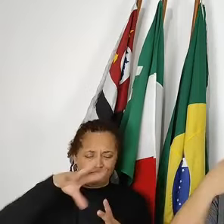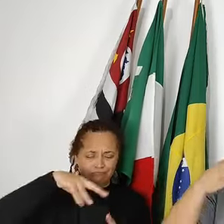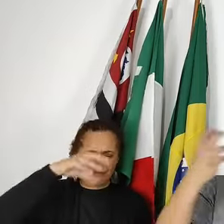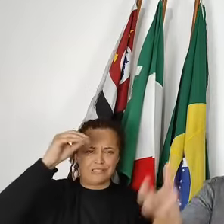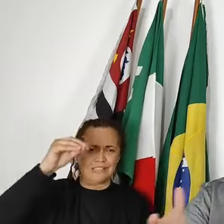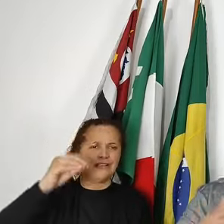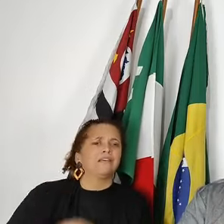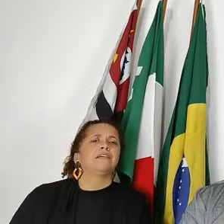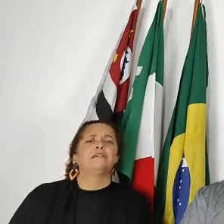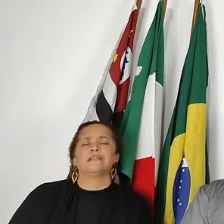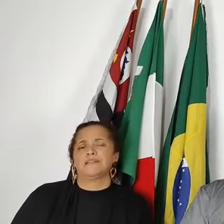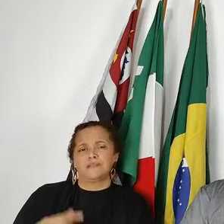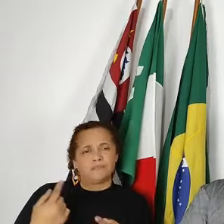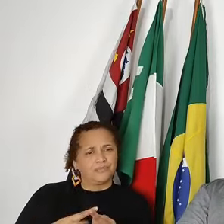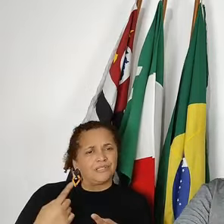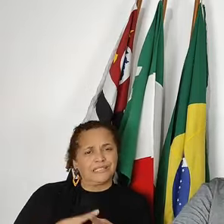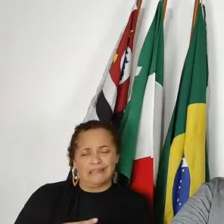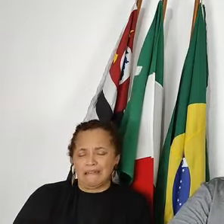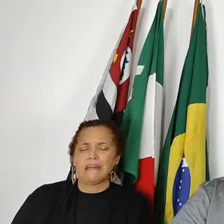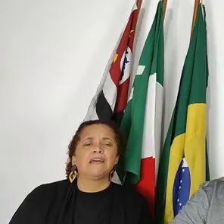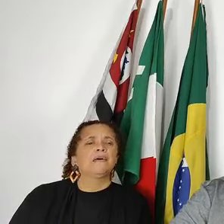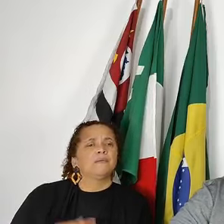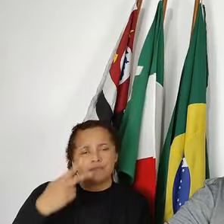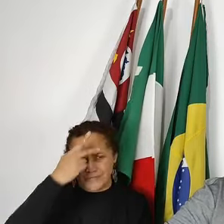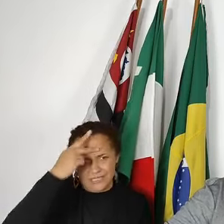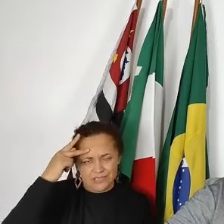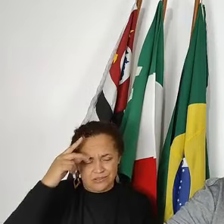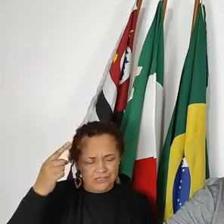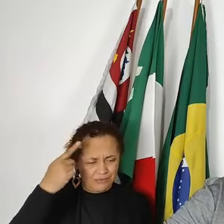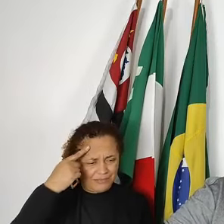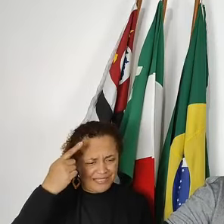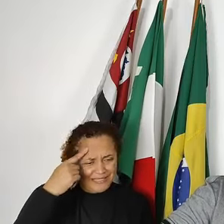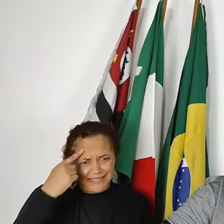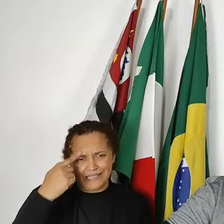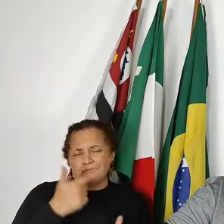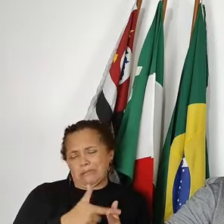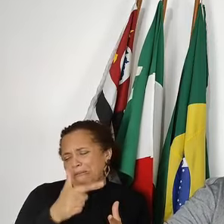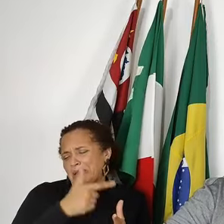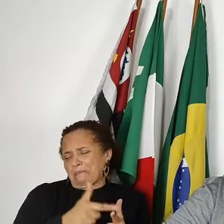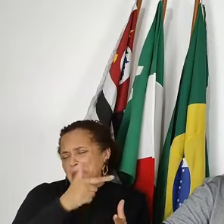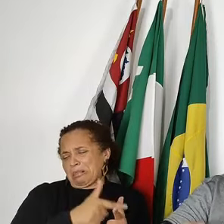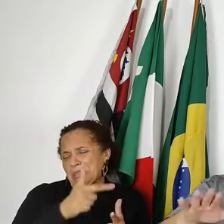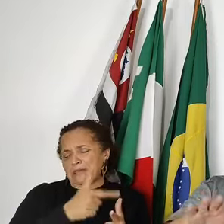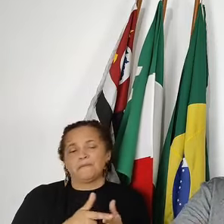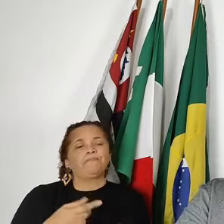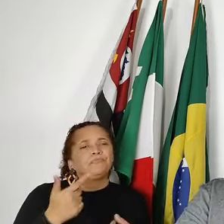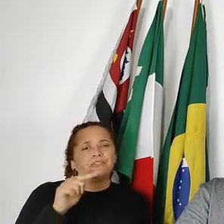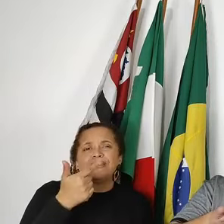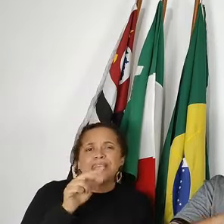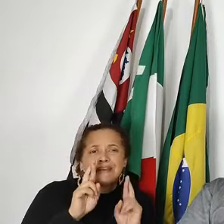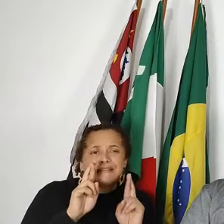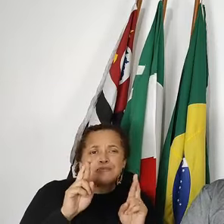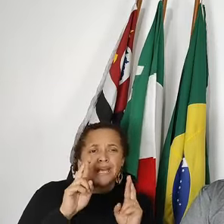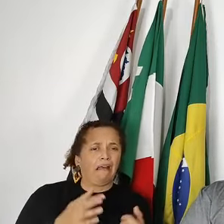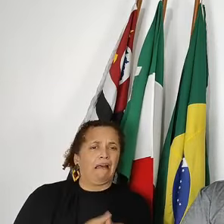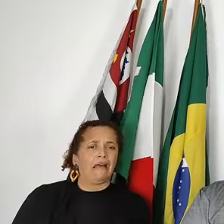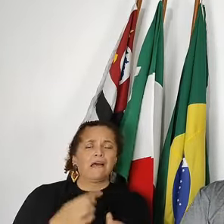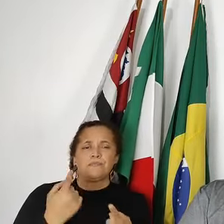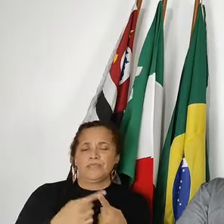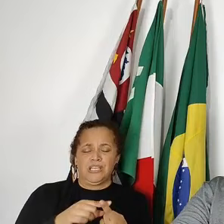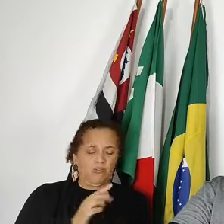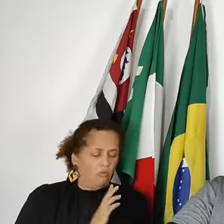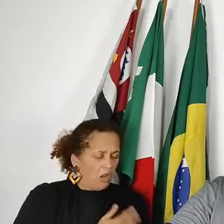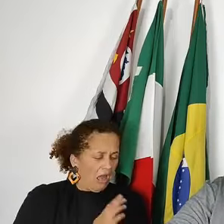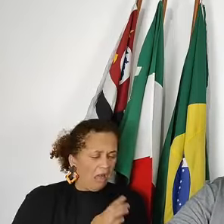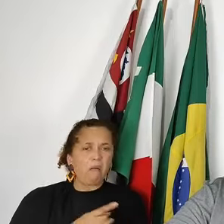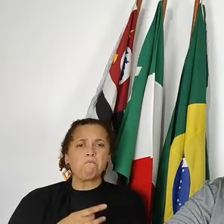doenças intelectuais, né? Por quê? Porque as pessoas, infelizmente, sofrem disso, não tem mais esperança, porque o seu coração está cheio de